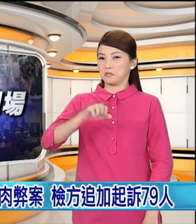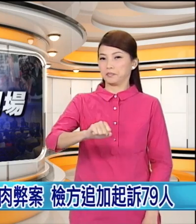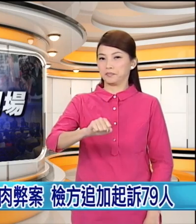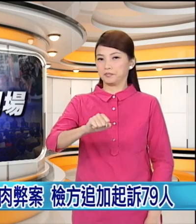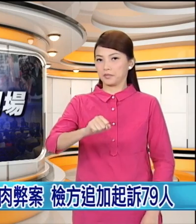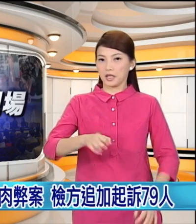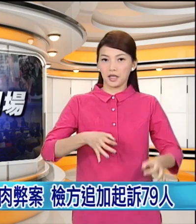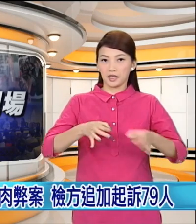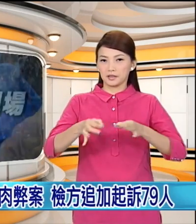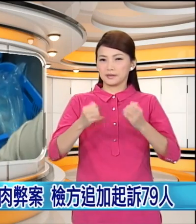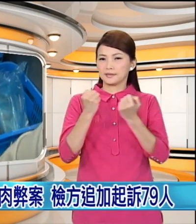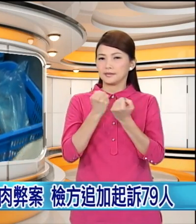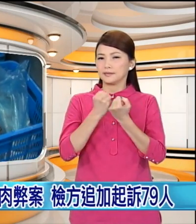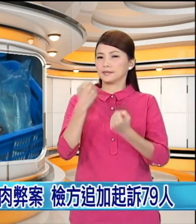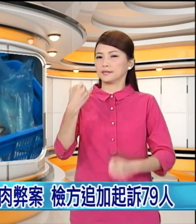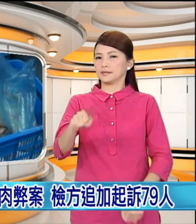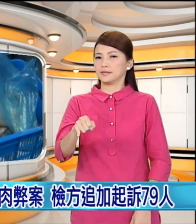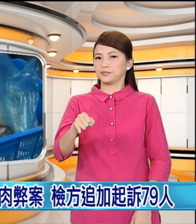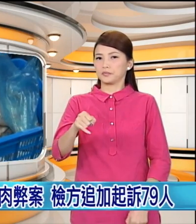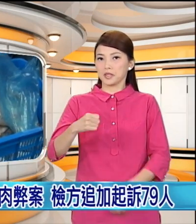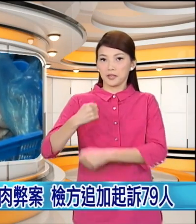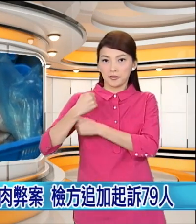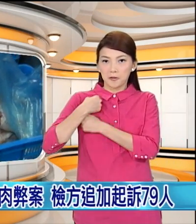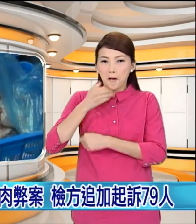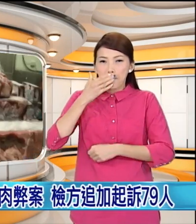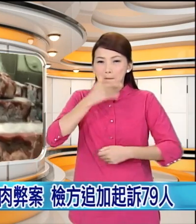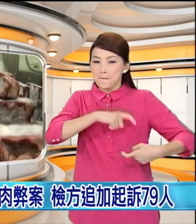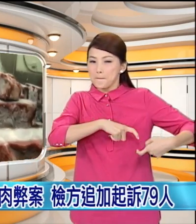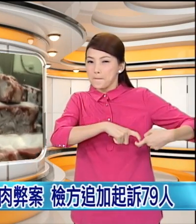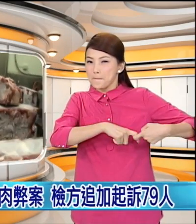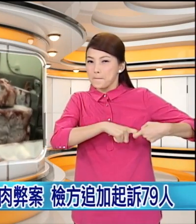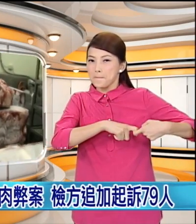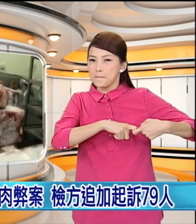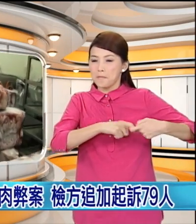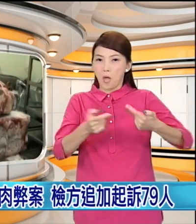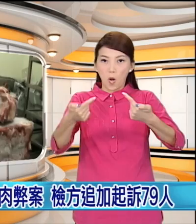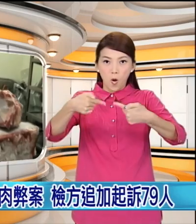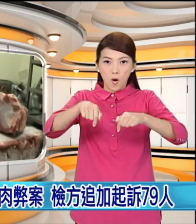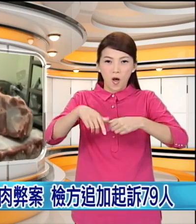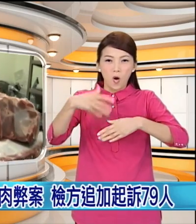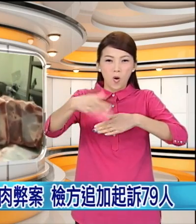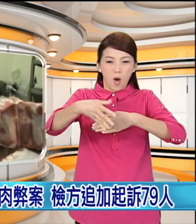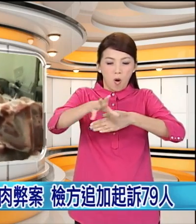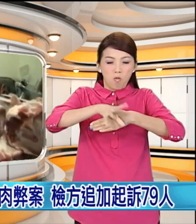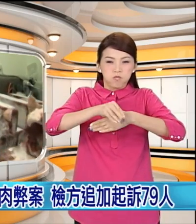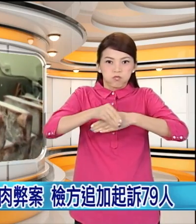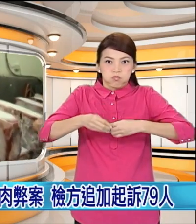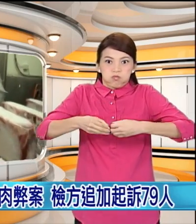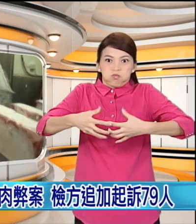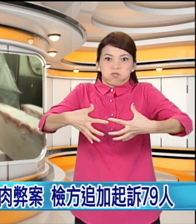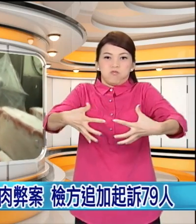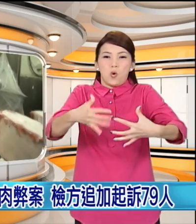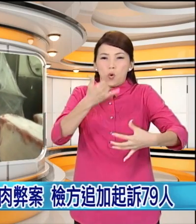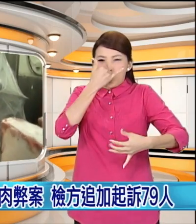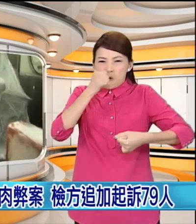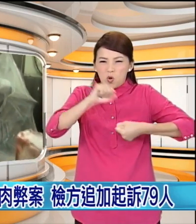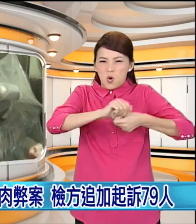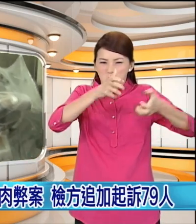日前爆发不肖厂商跟军方人员勾结，把使用保水剂增加重量的猪肉卖